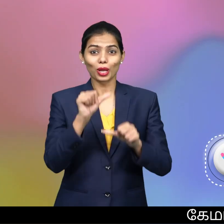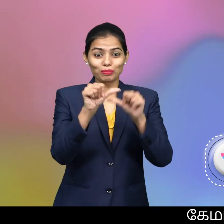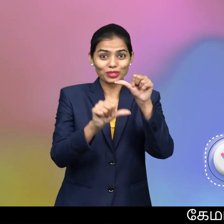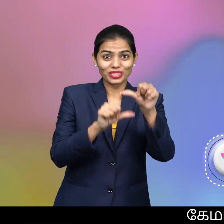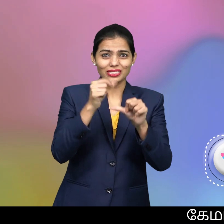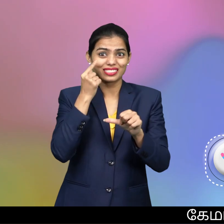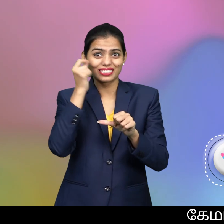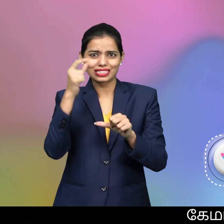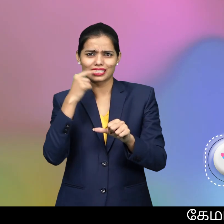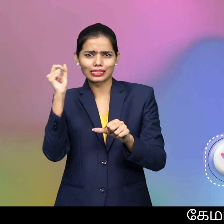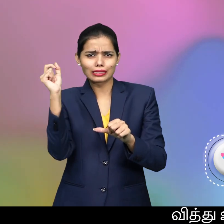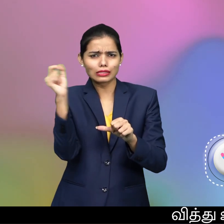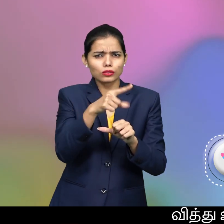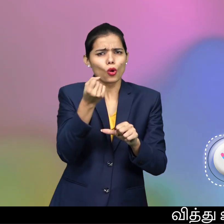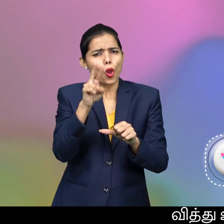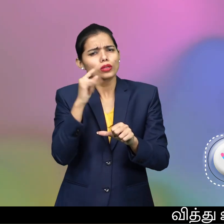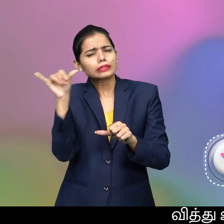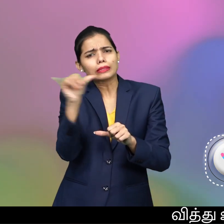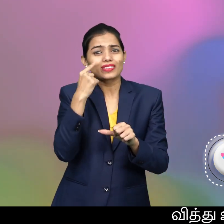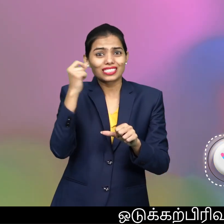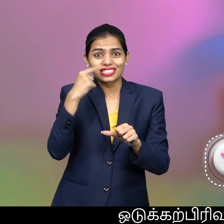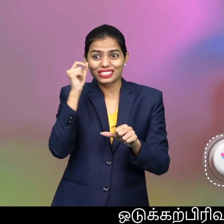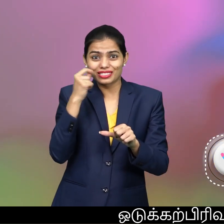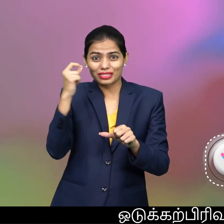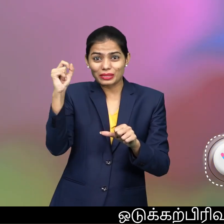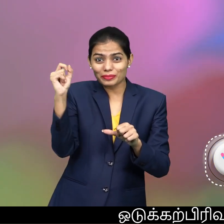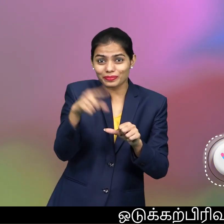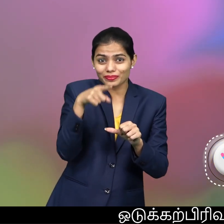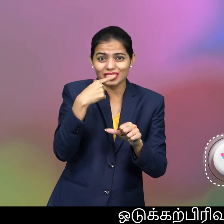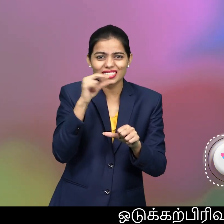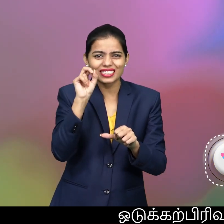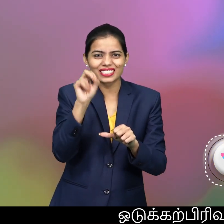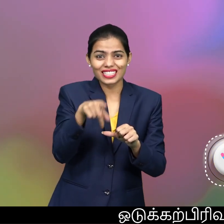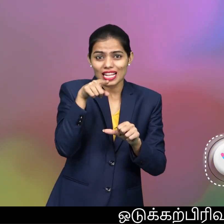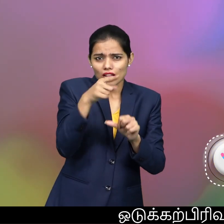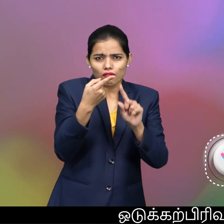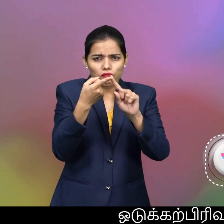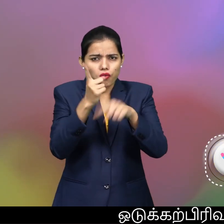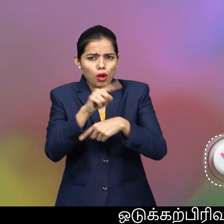கேமெட் அல்லது வித்து உருவாக்கம் ஒடுக்கர் பிரிவு மூலம் நிகழ்கிறது.